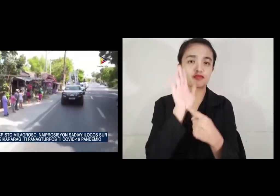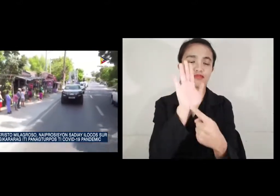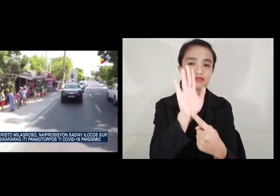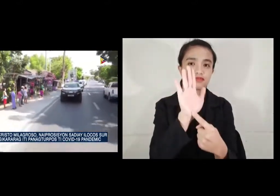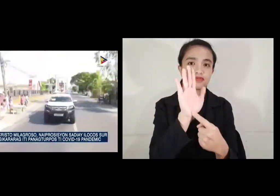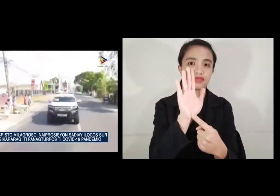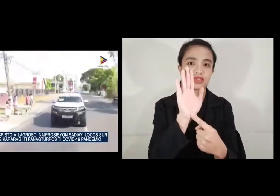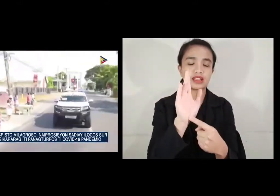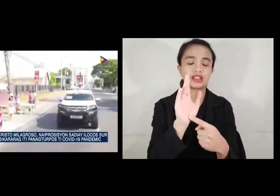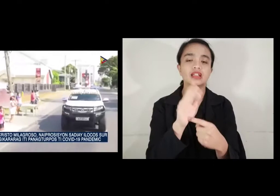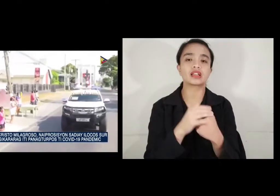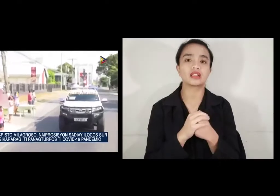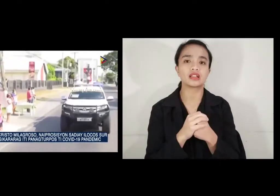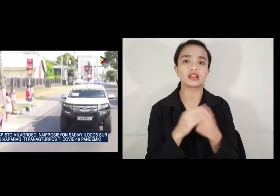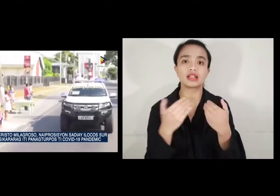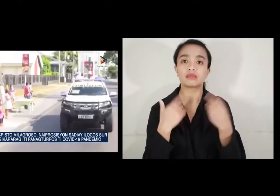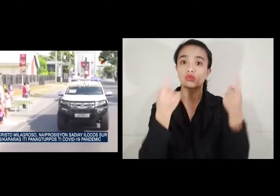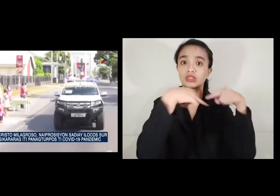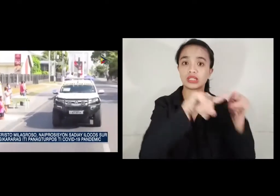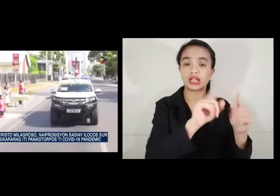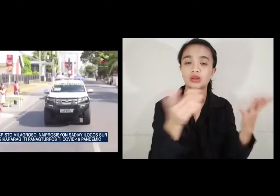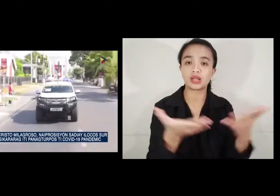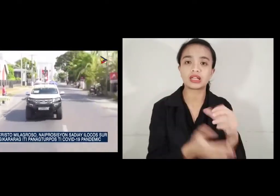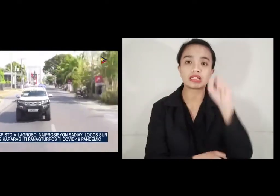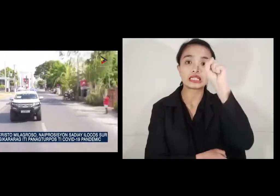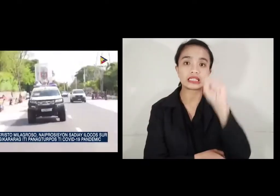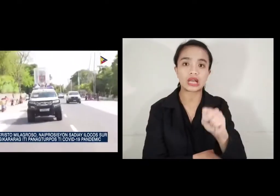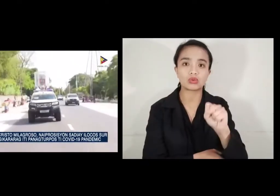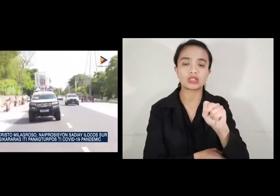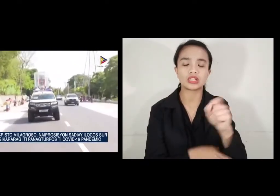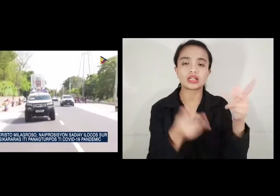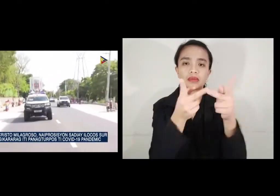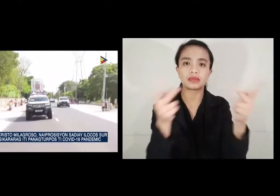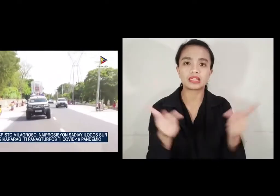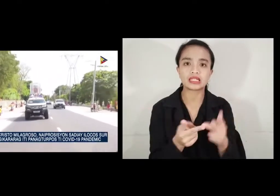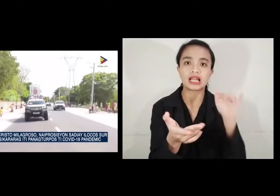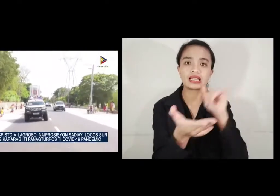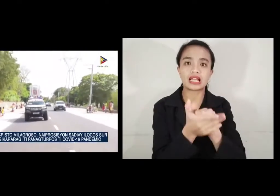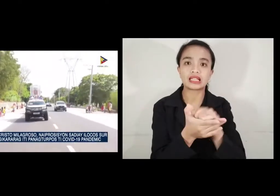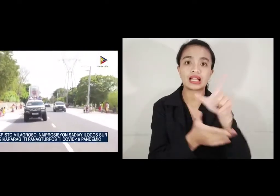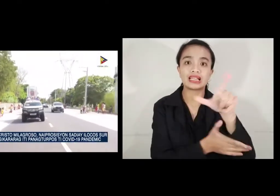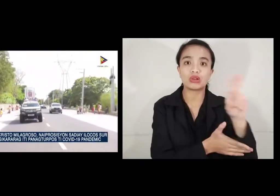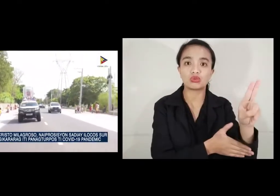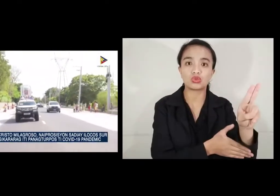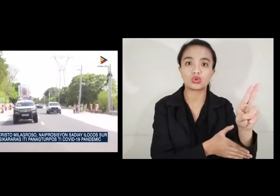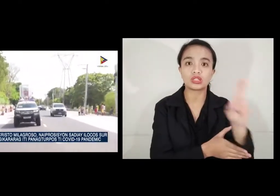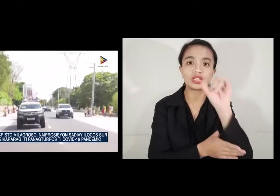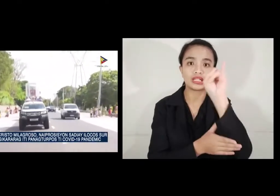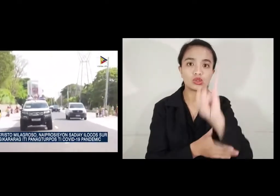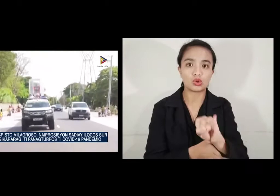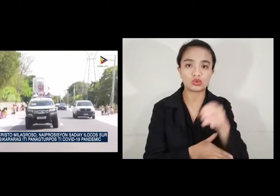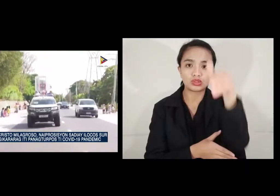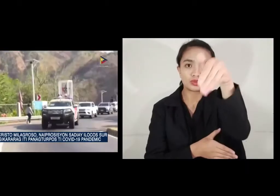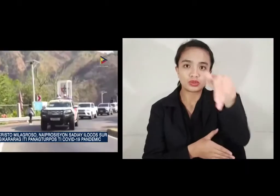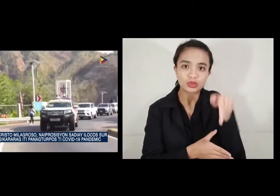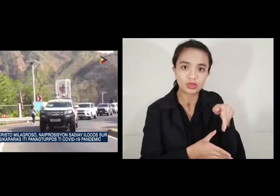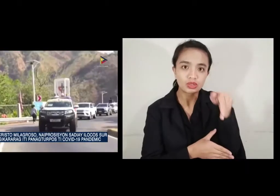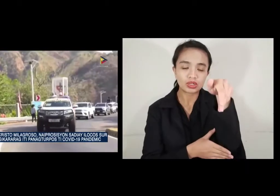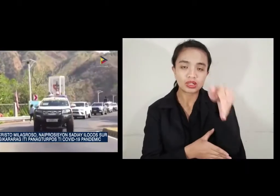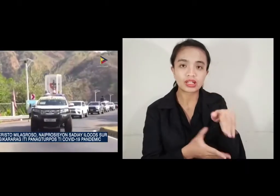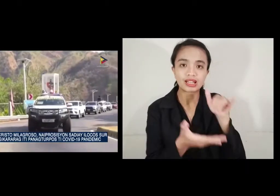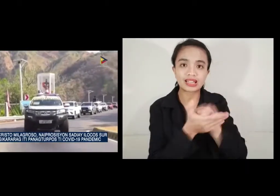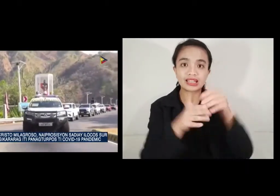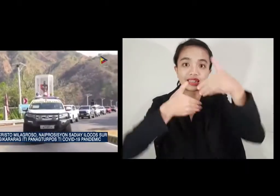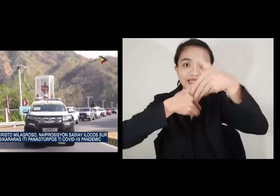na kita po nga papadi na pantay iti southern part at iti pinaka-boundary iti La Union ken Ilocos Sur. Nagpatingga dita